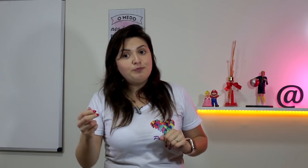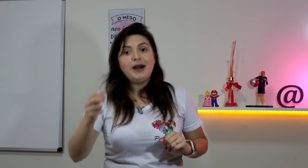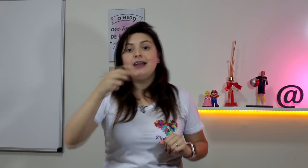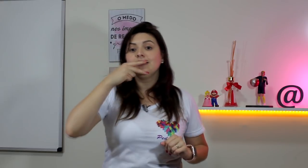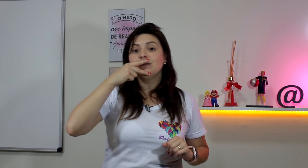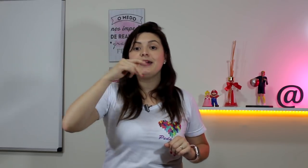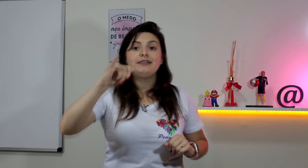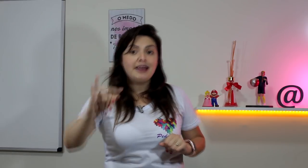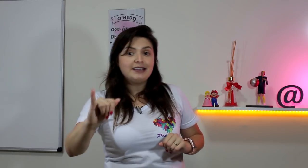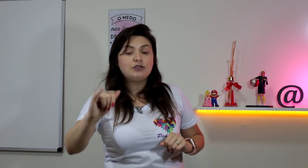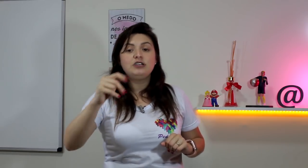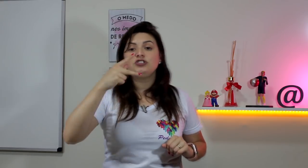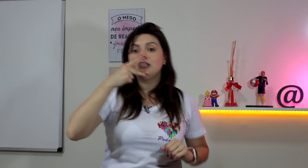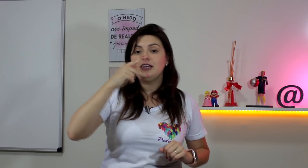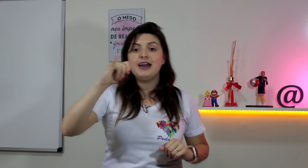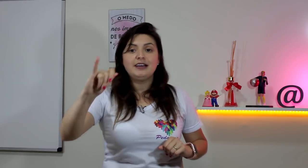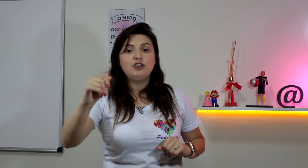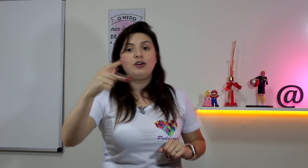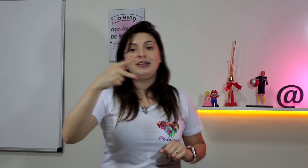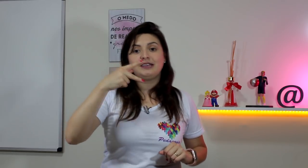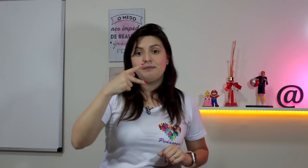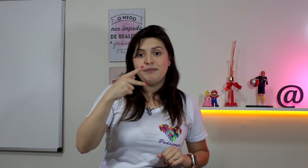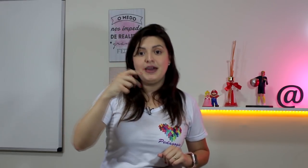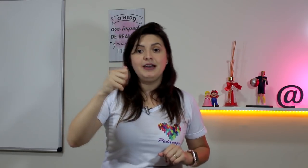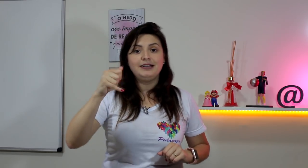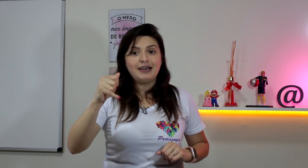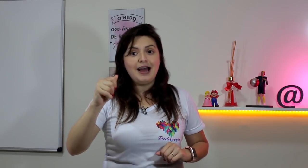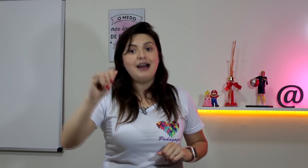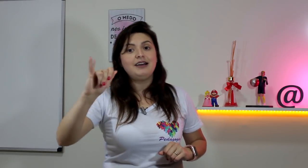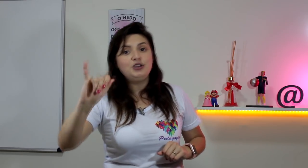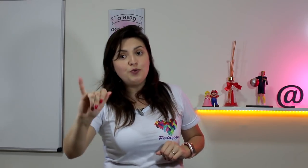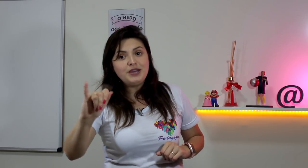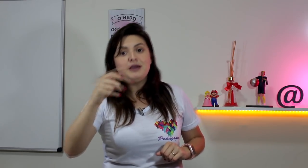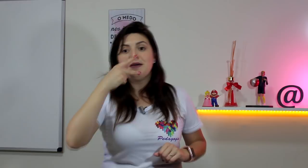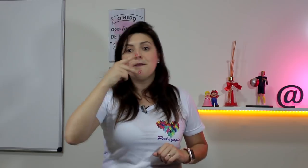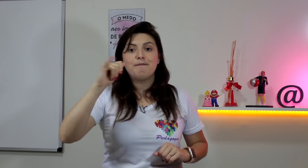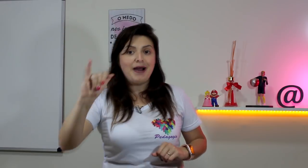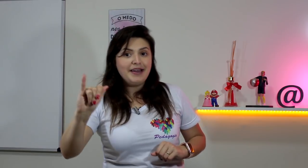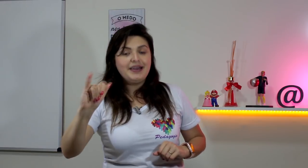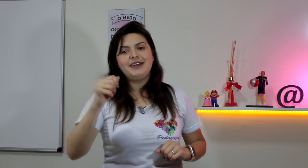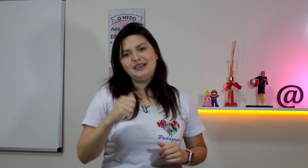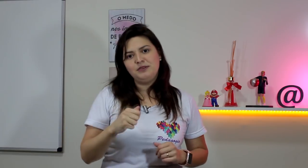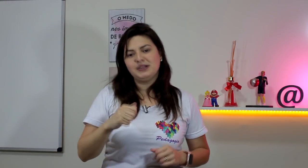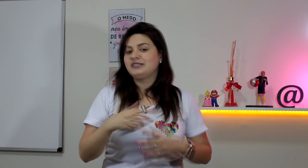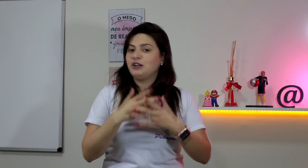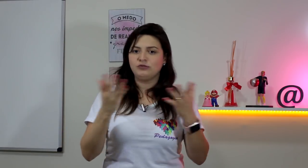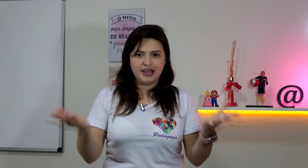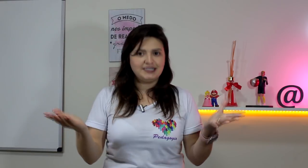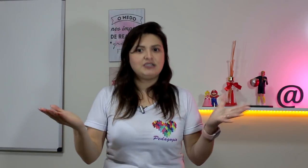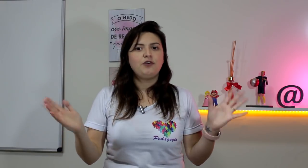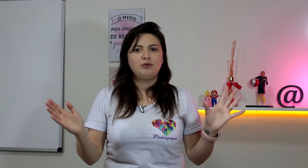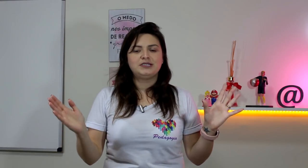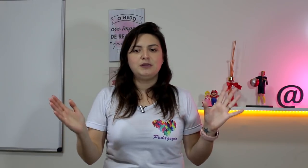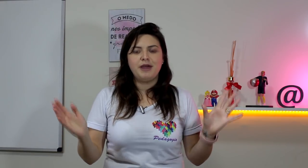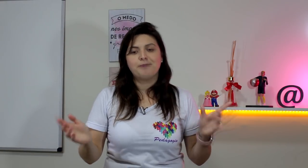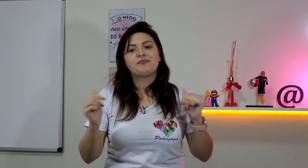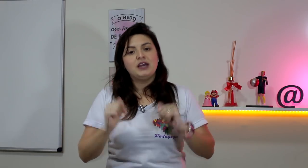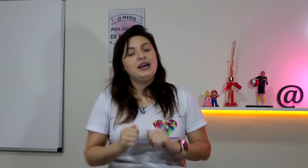pai ele também tem essa origem que é aqui, ó, a letra P, a letra A e o I, pai em Libras, então tem essas formas também.